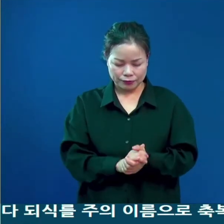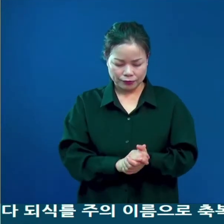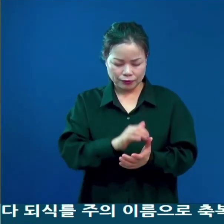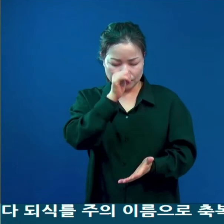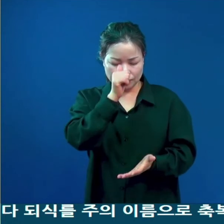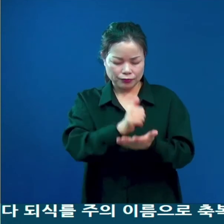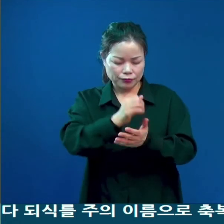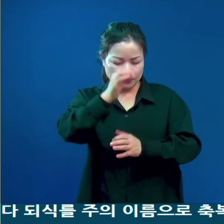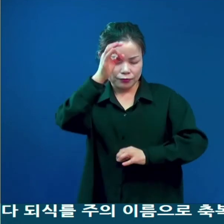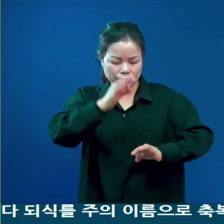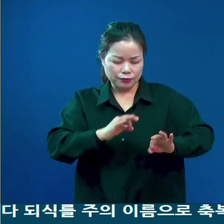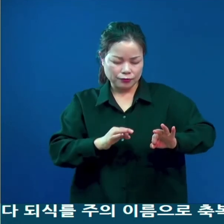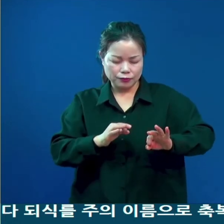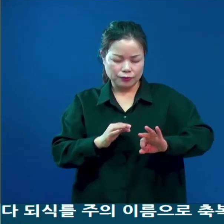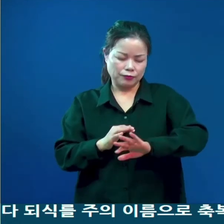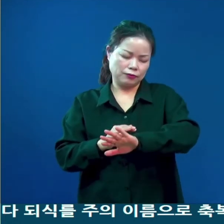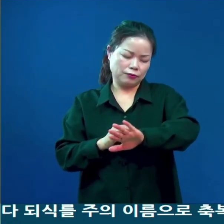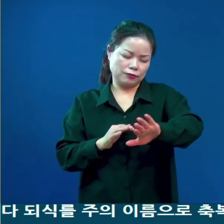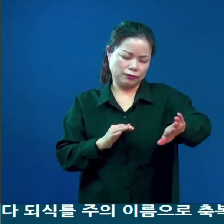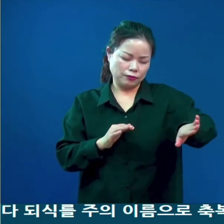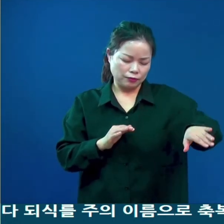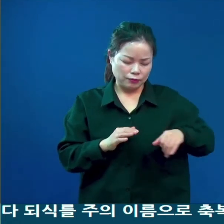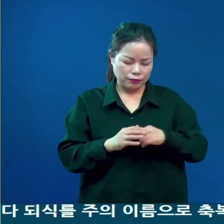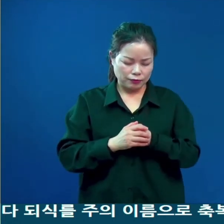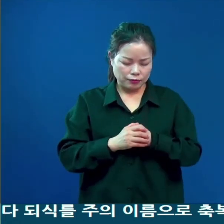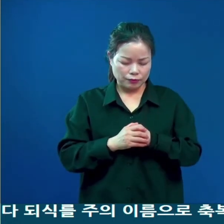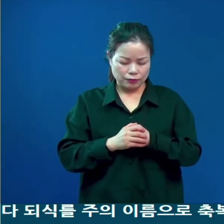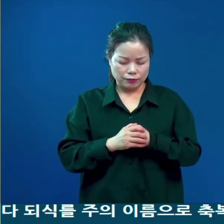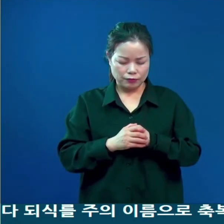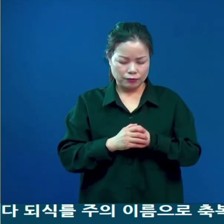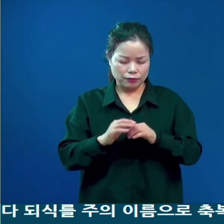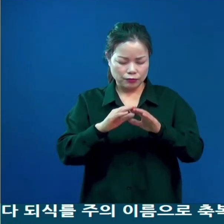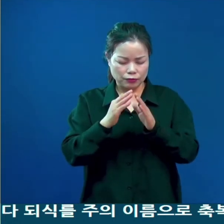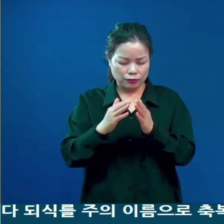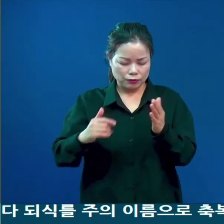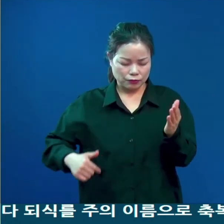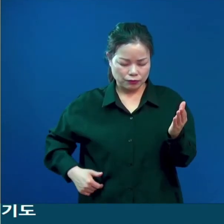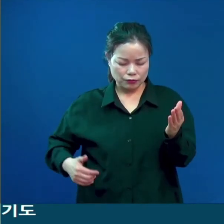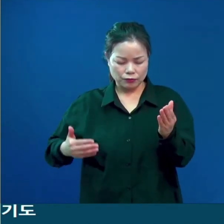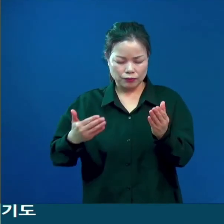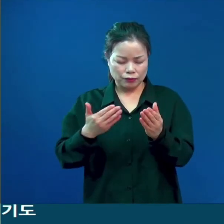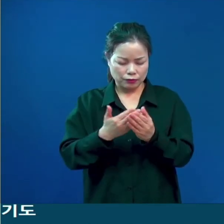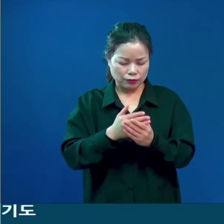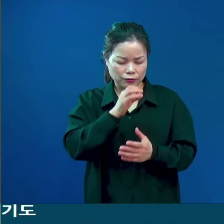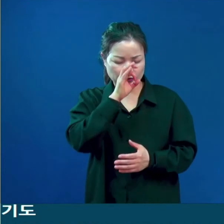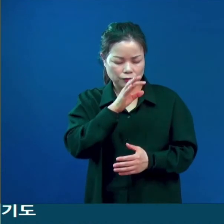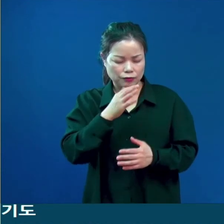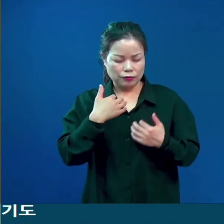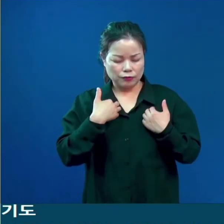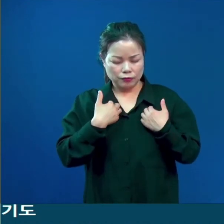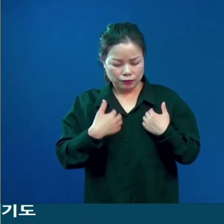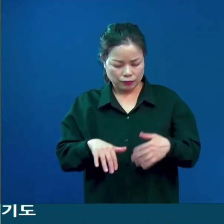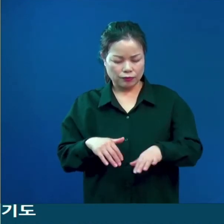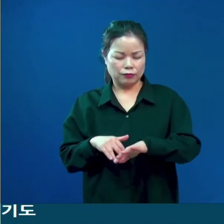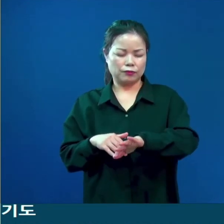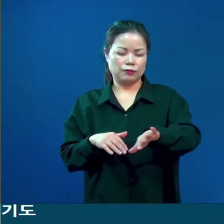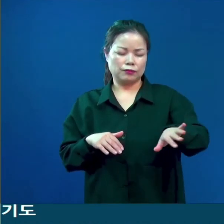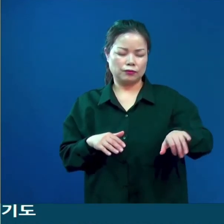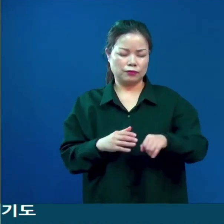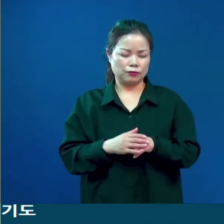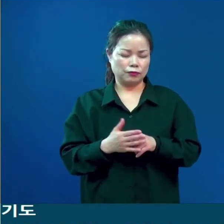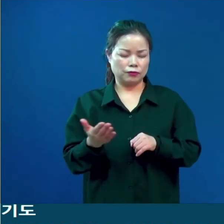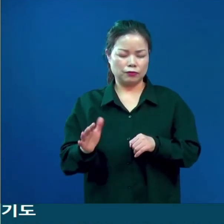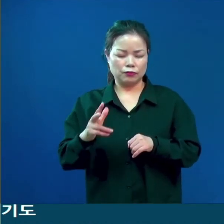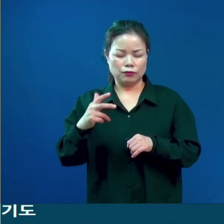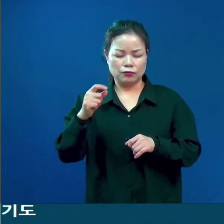죄와 허물로 죽어 있던 저희들입니다. 온전히 회개할 수도 없는 연약한 저희들입니다. 그러나